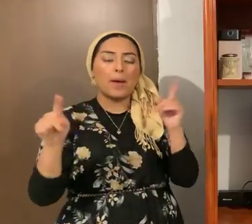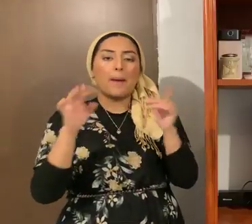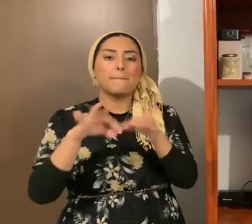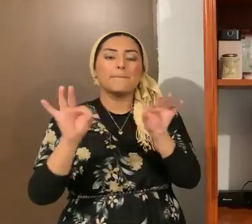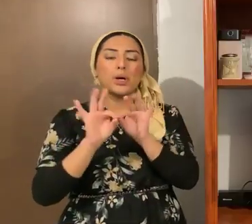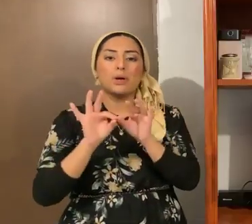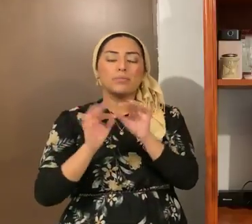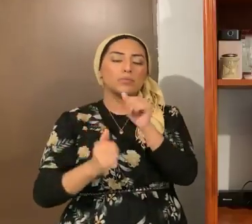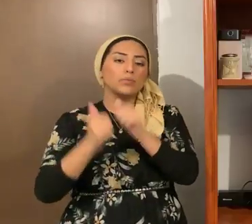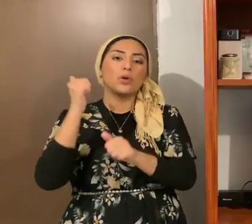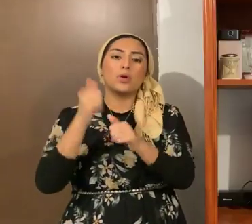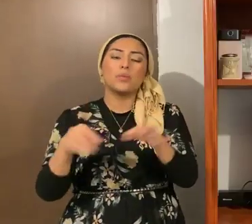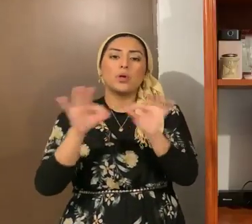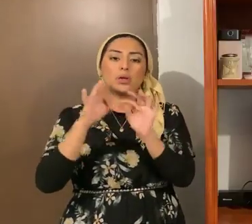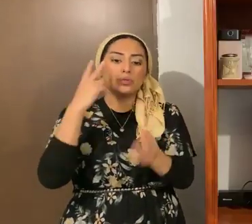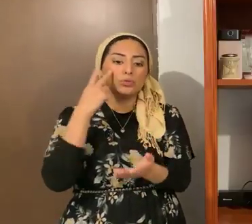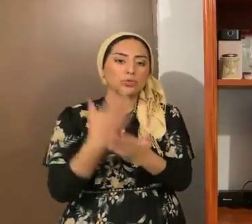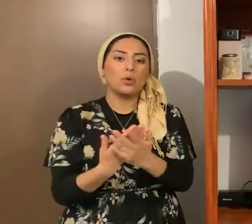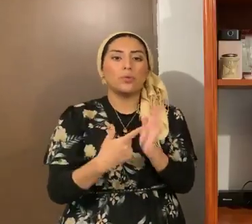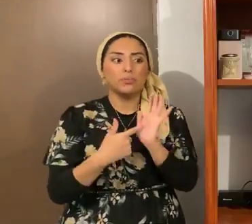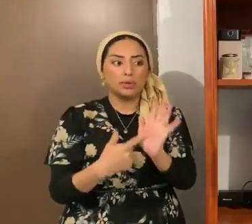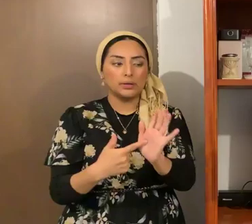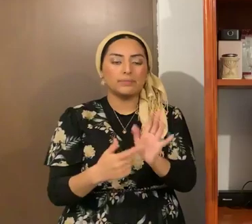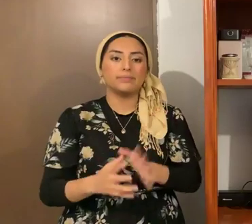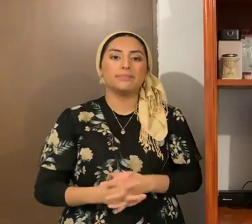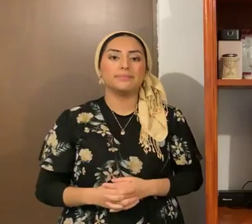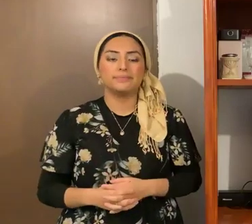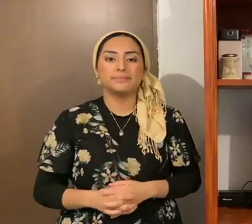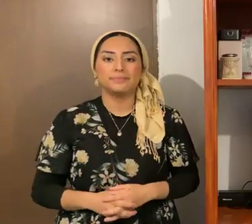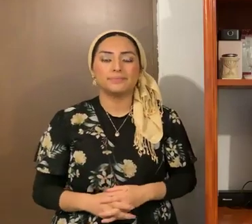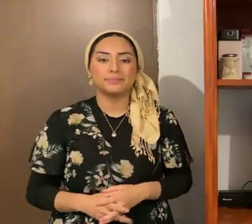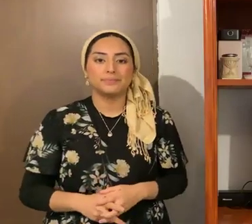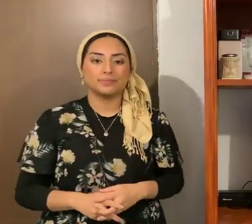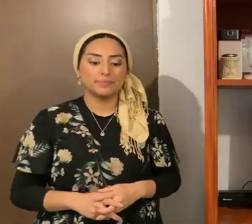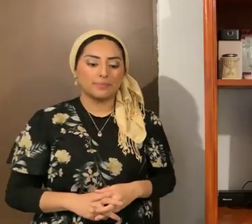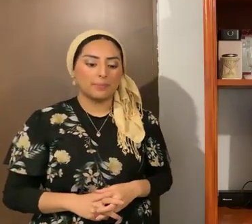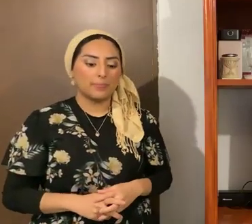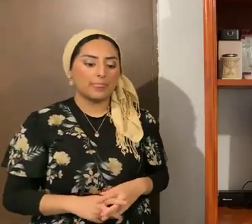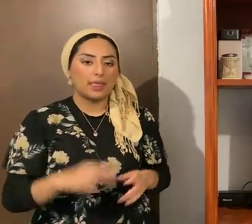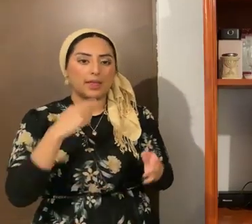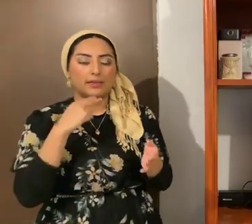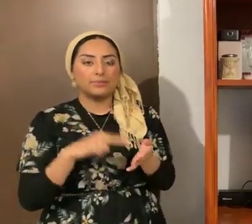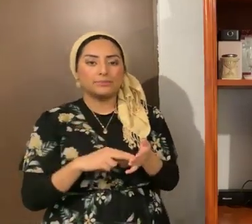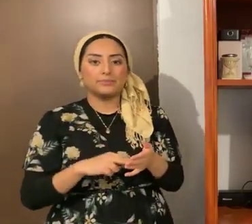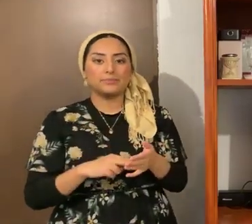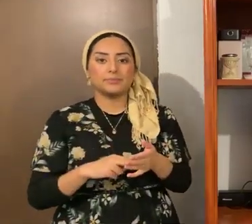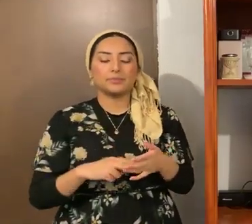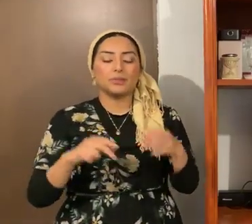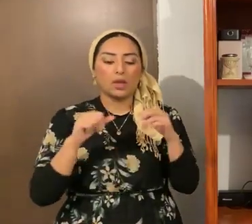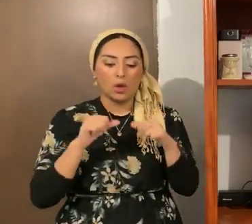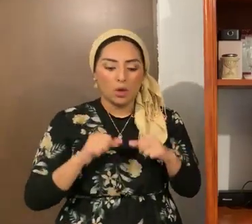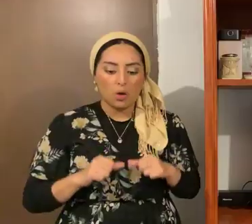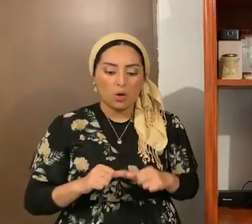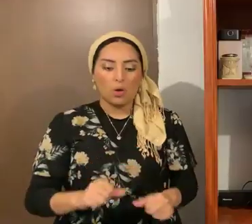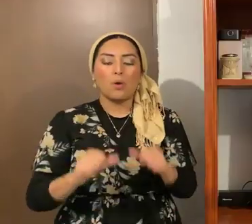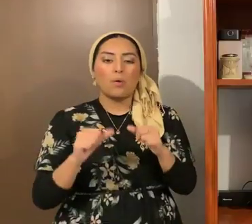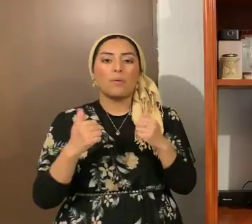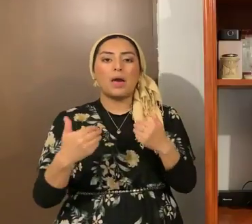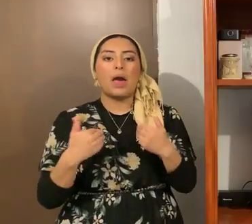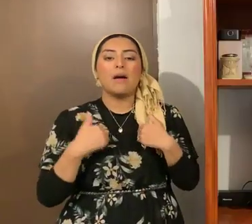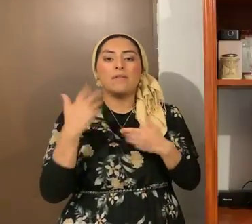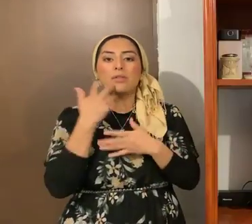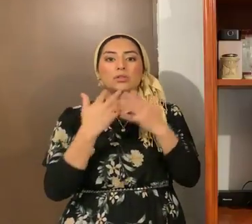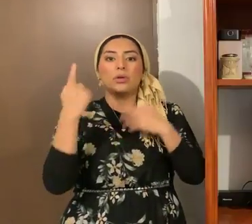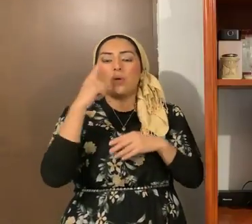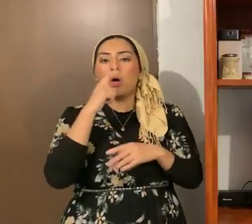los frutos, los frutos, los frutos. Aleluya. Ahora, anoten esto, siempre hay un